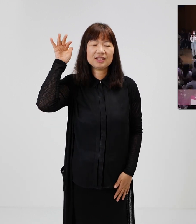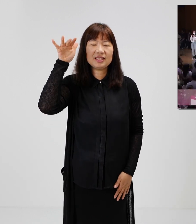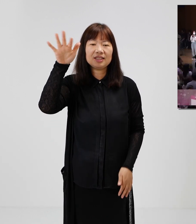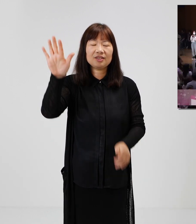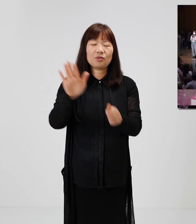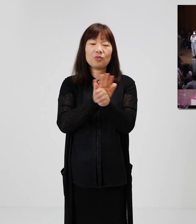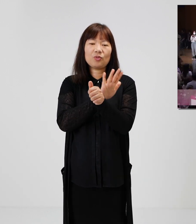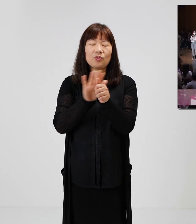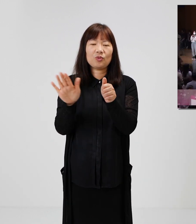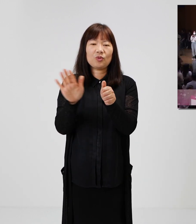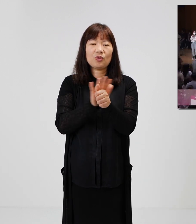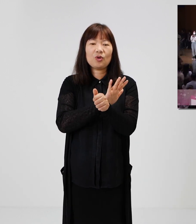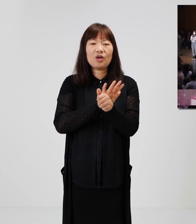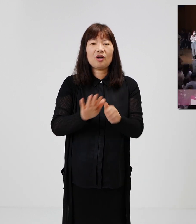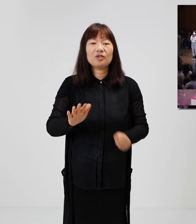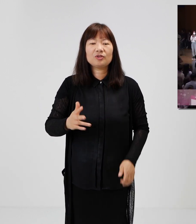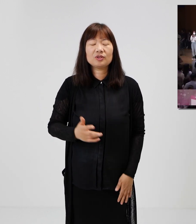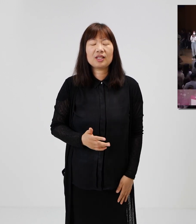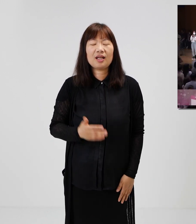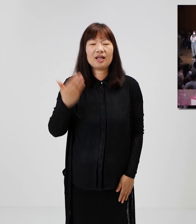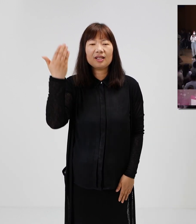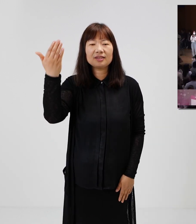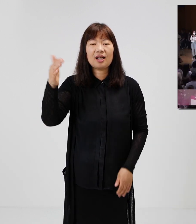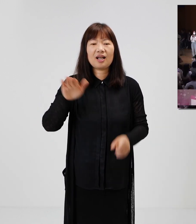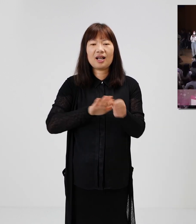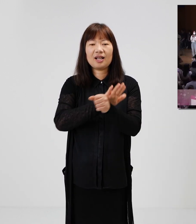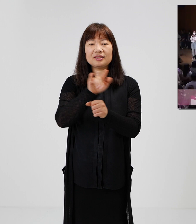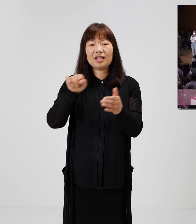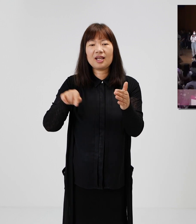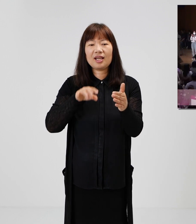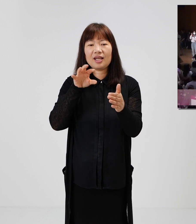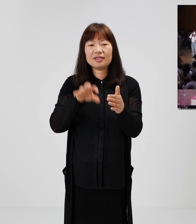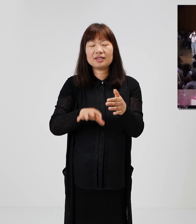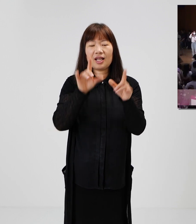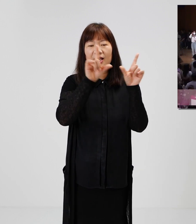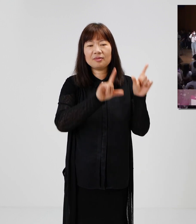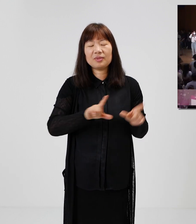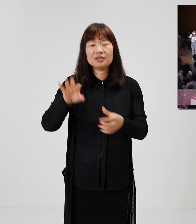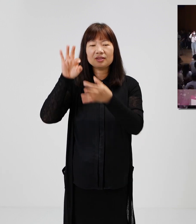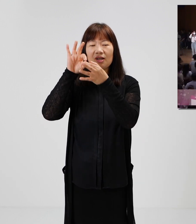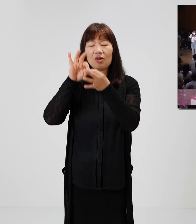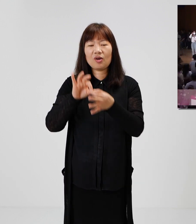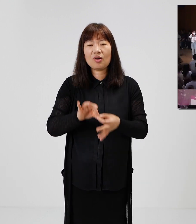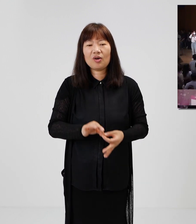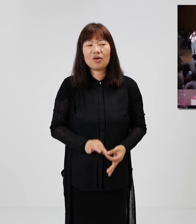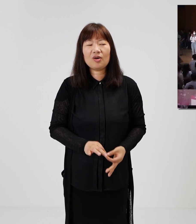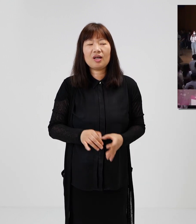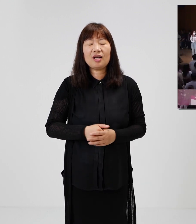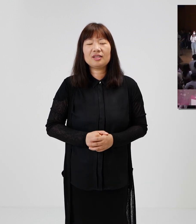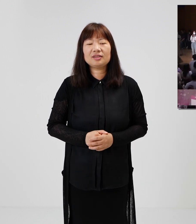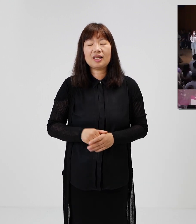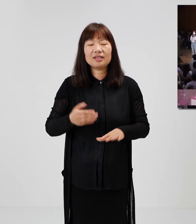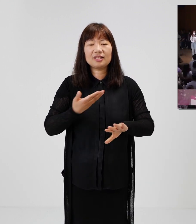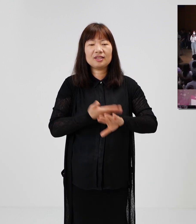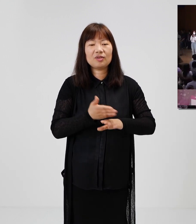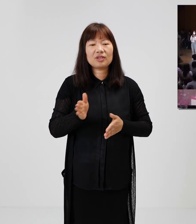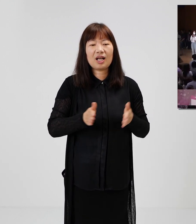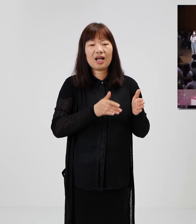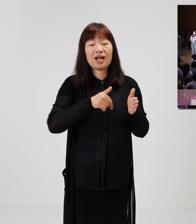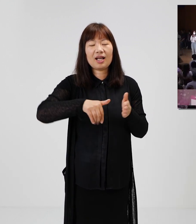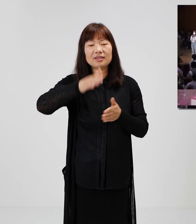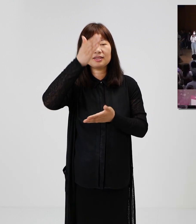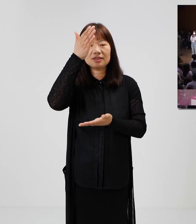주를 기리고 그 사랑 안에 살면서 딴